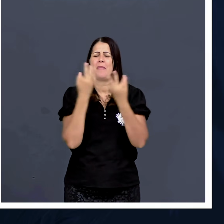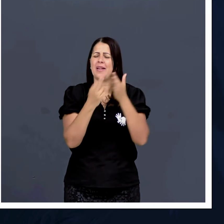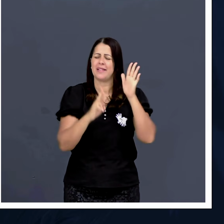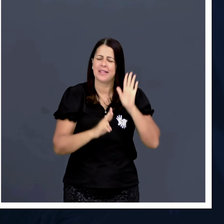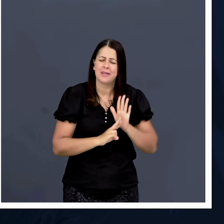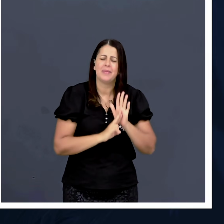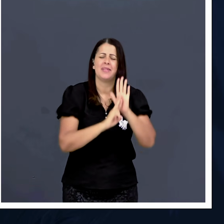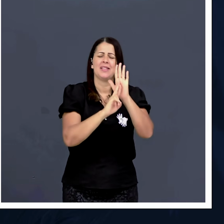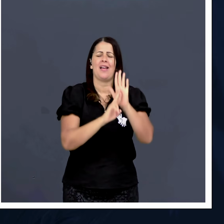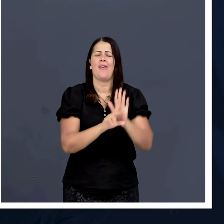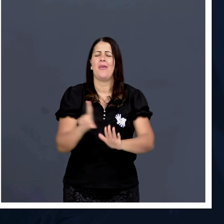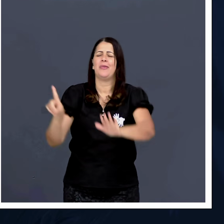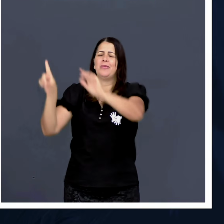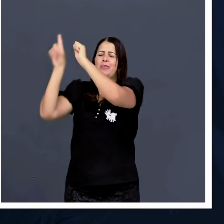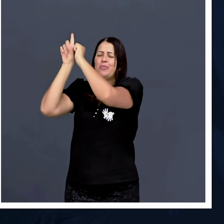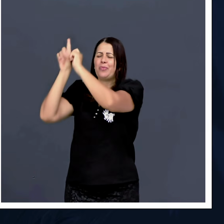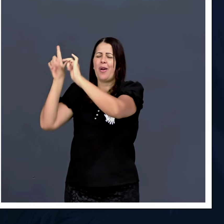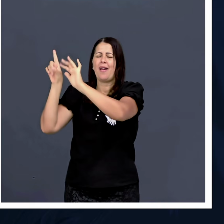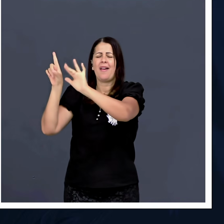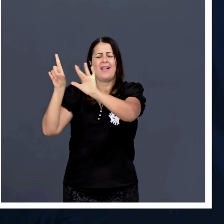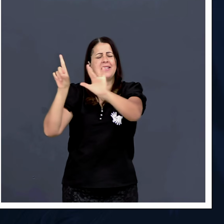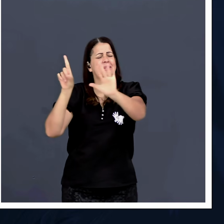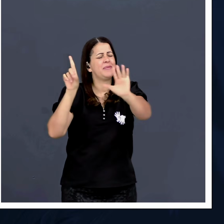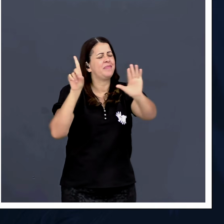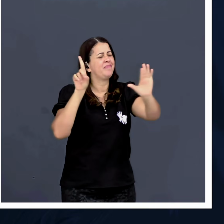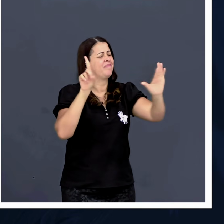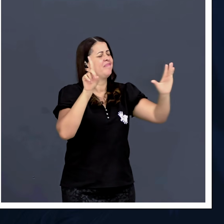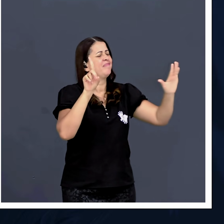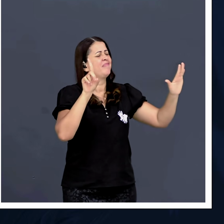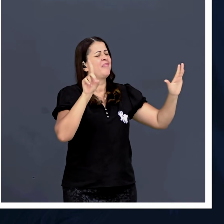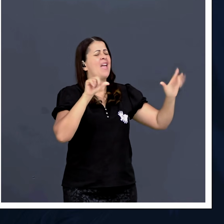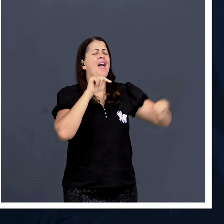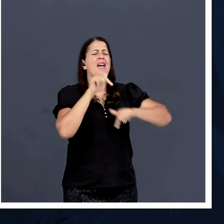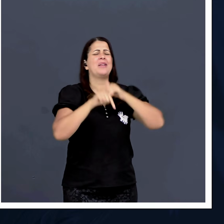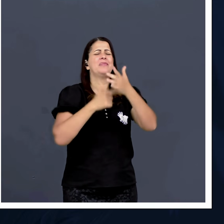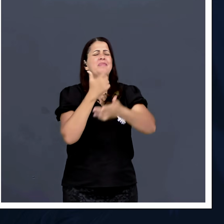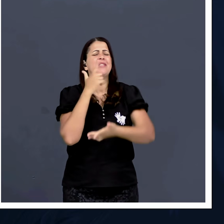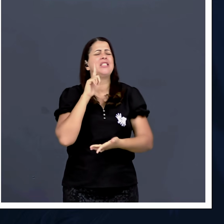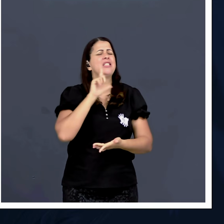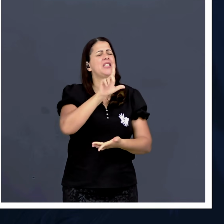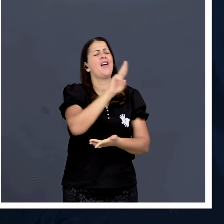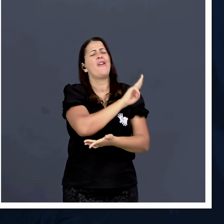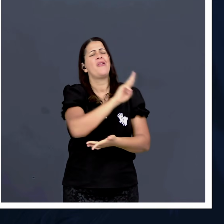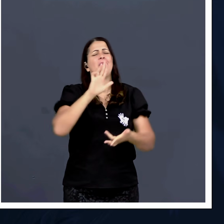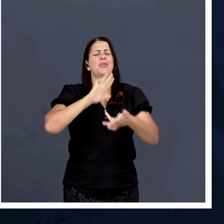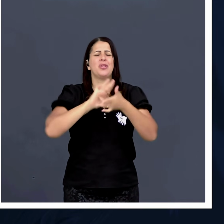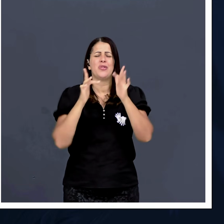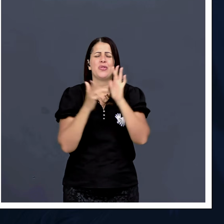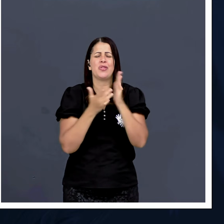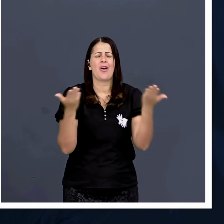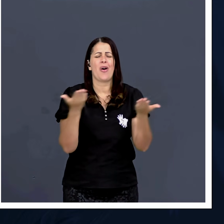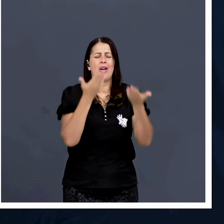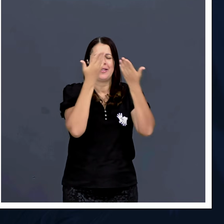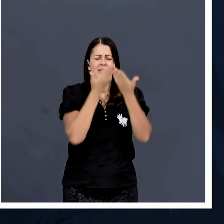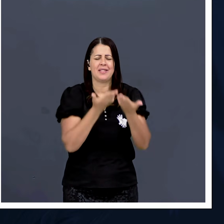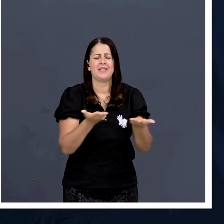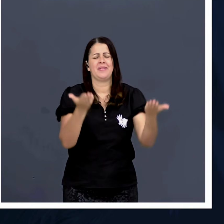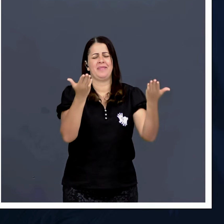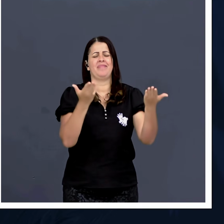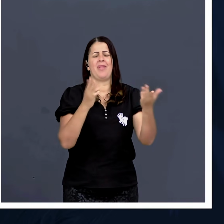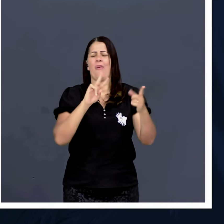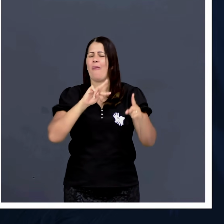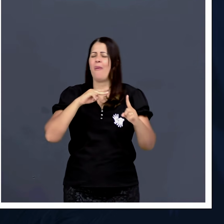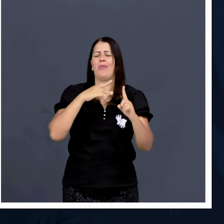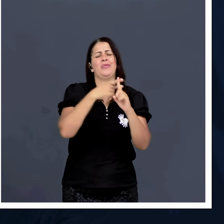representada, uma bênção dos céus. Declaro portas de emprego sendo abertas agora em nome de Jesus. Declaro promoções aqui em nosso